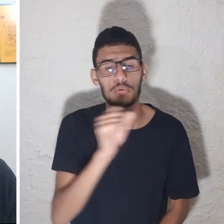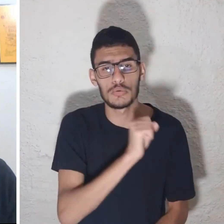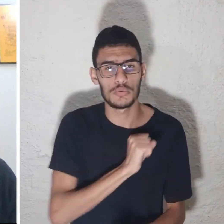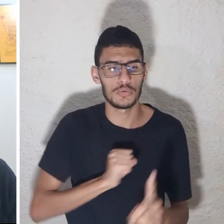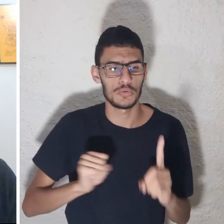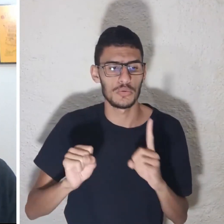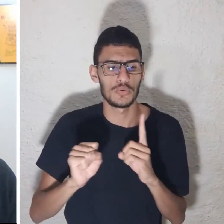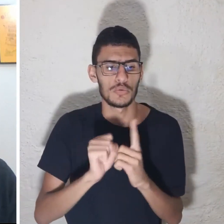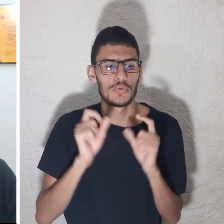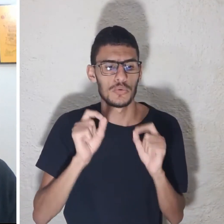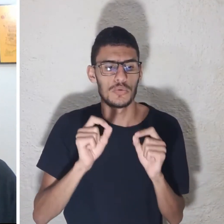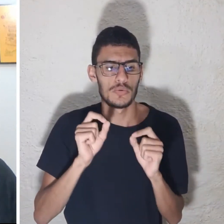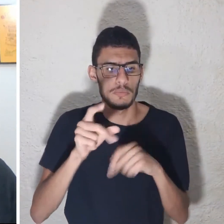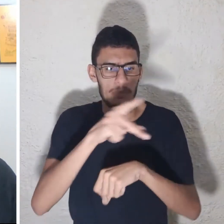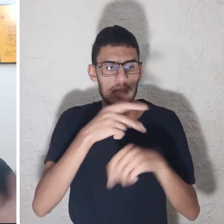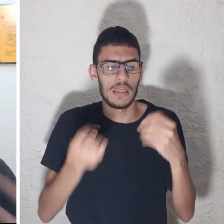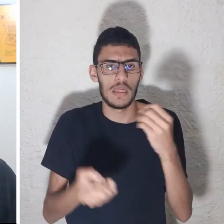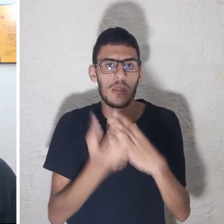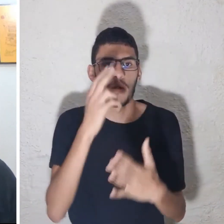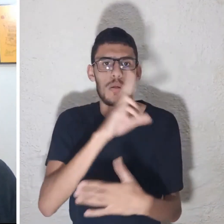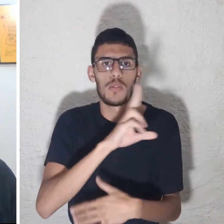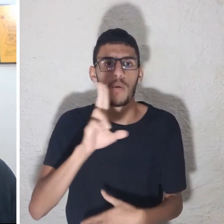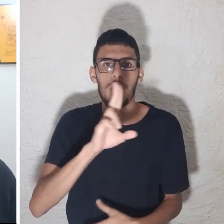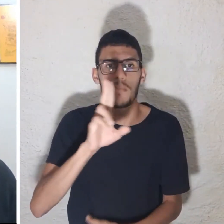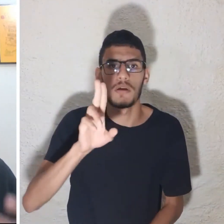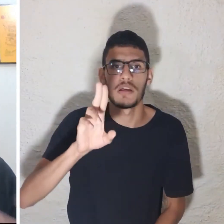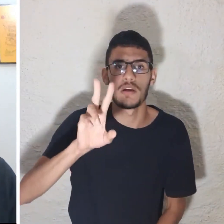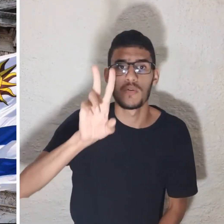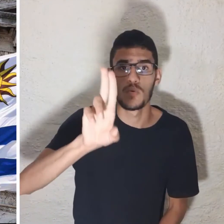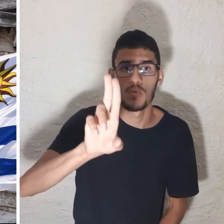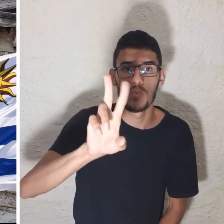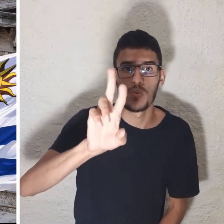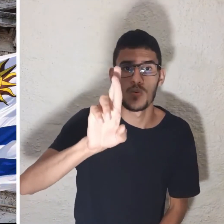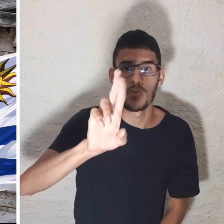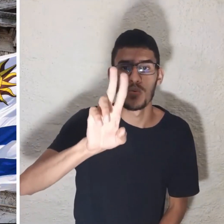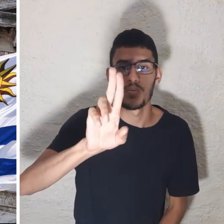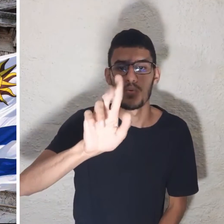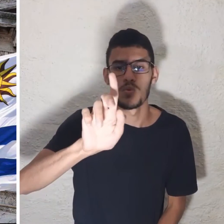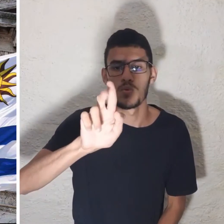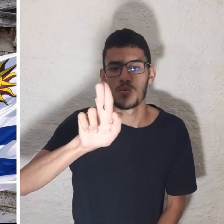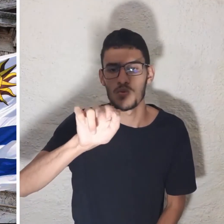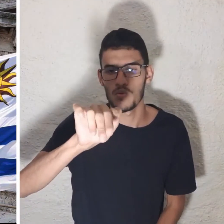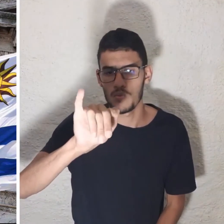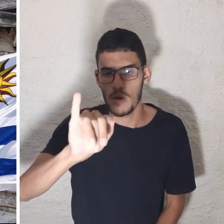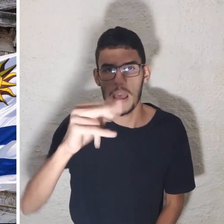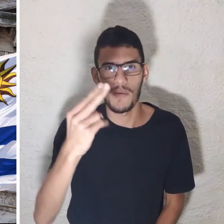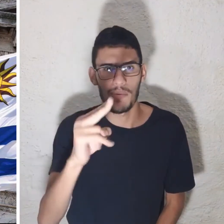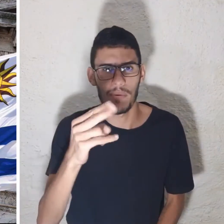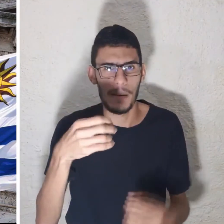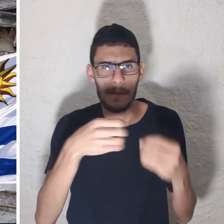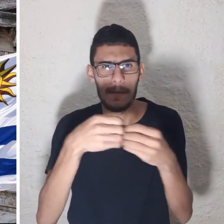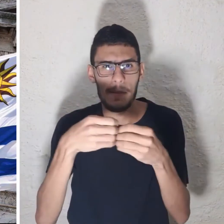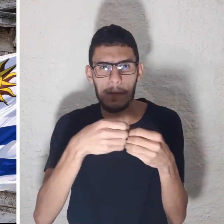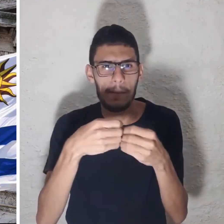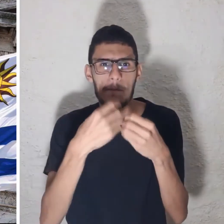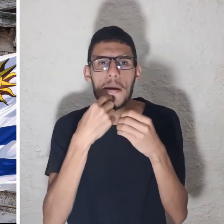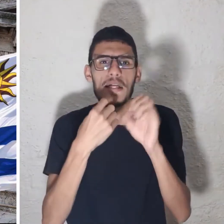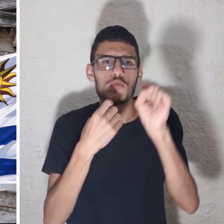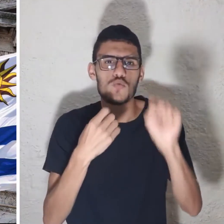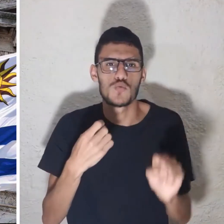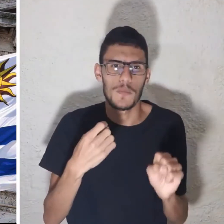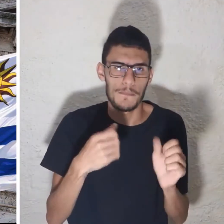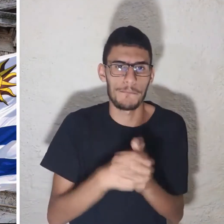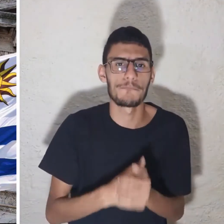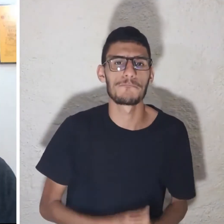da sociedade da província Cisplatina, acabou virando um país novo chamado Uruguai, e assim é até hoje, né, o nosso vizinho ali mais